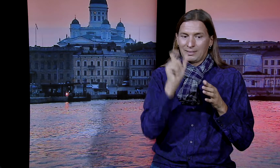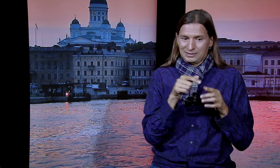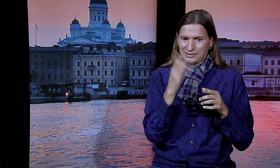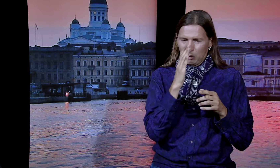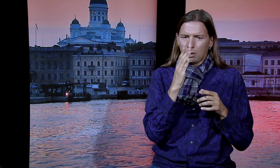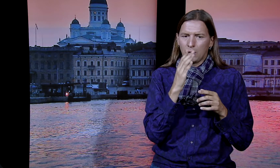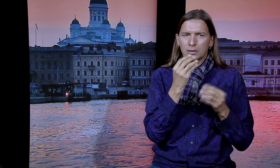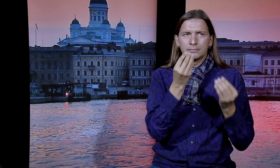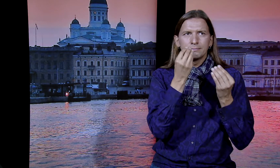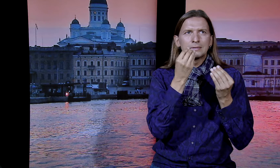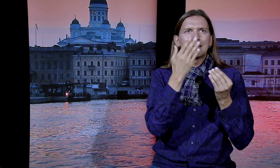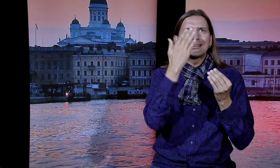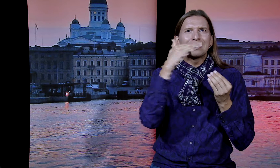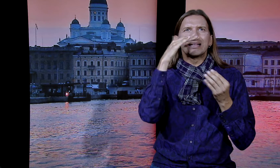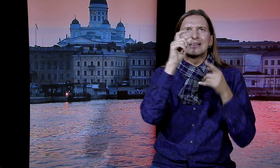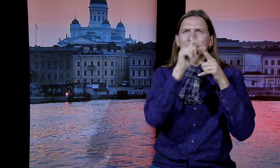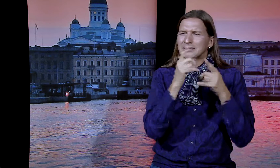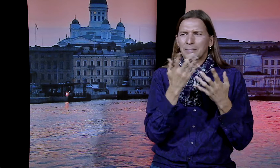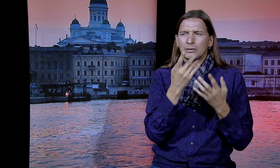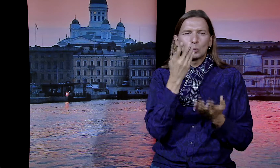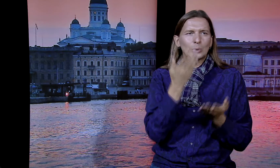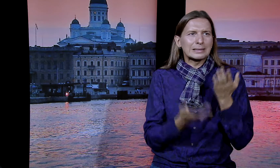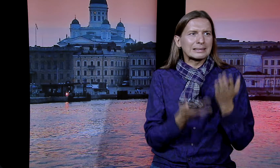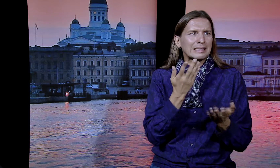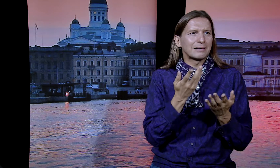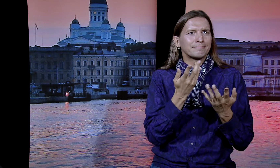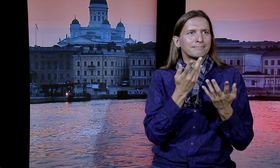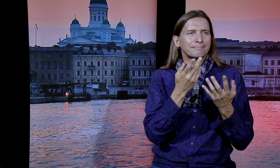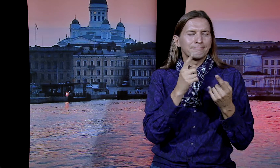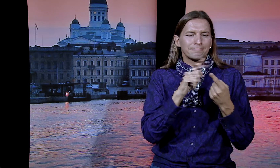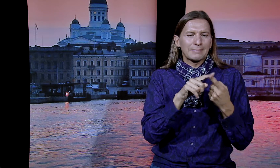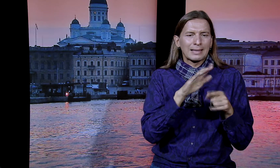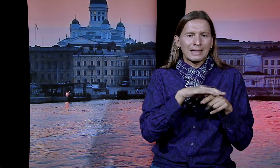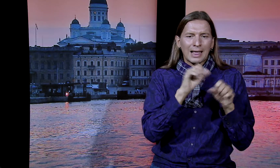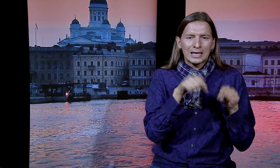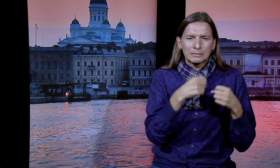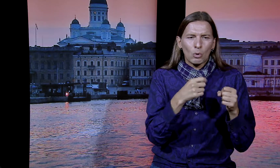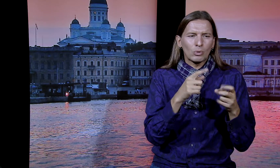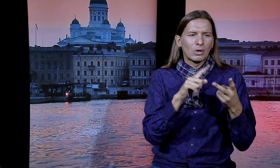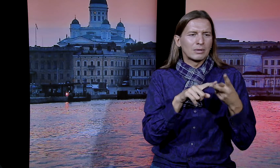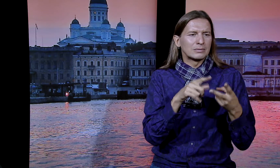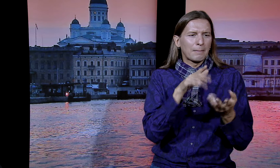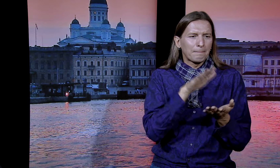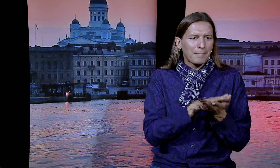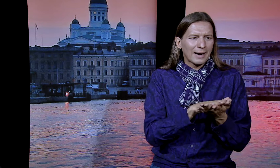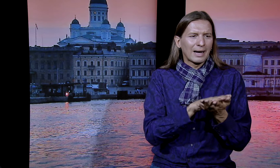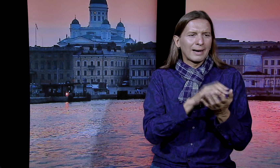Opetuksessa pystyttiin paneutumaan ainoastaan viittoman peruspiirteisiin, kuten käsimuoto, paikka ja liike.